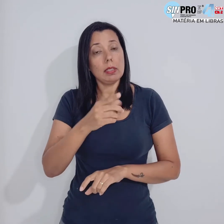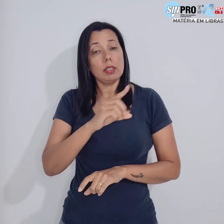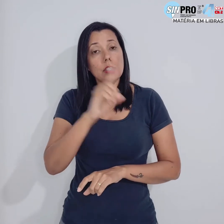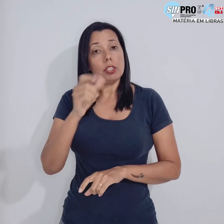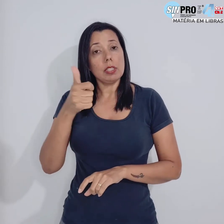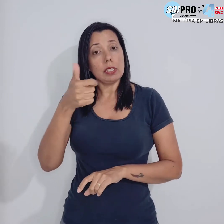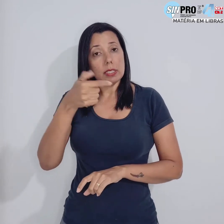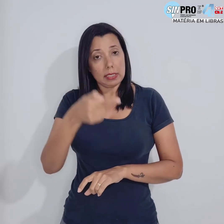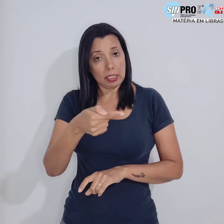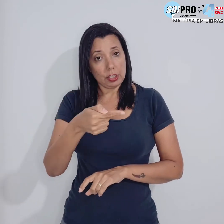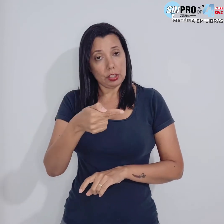de fevereiro de